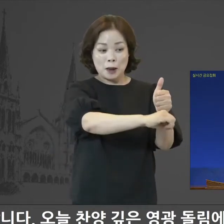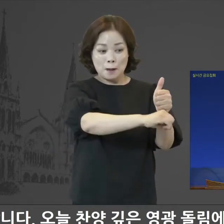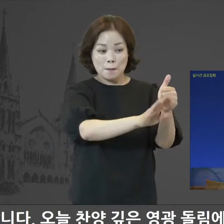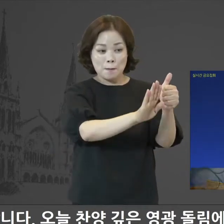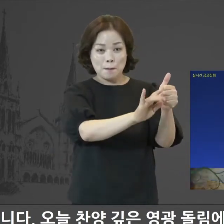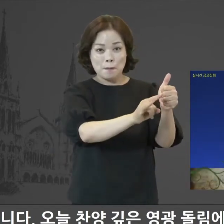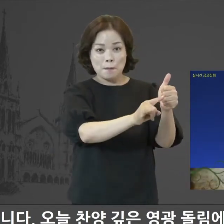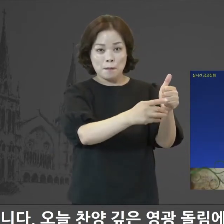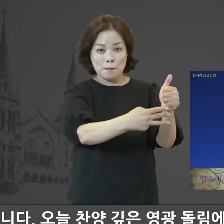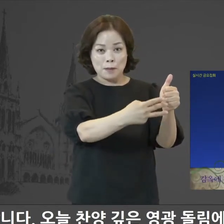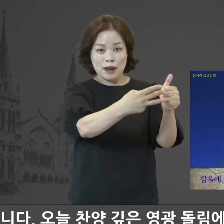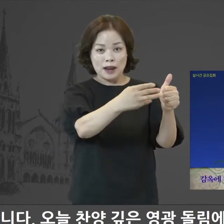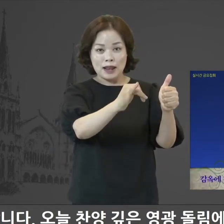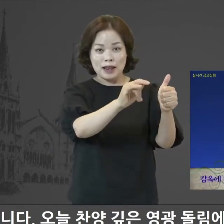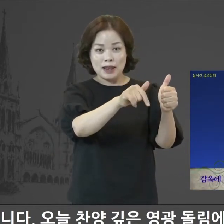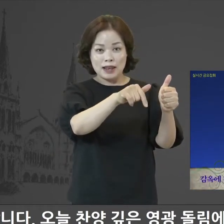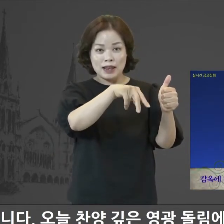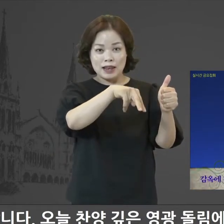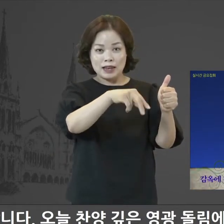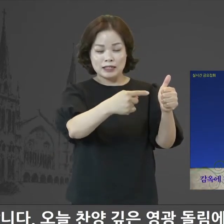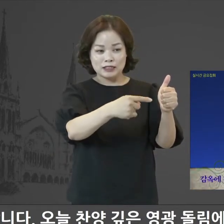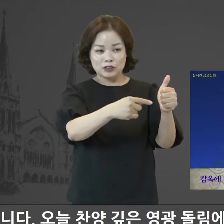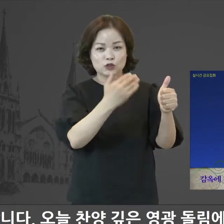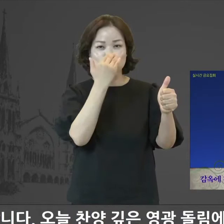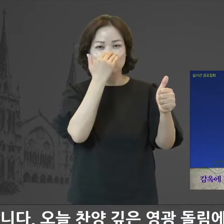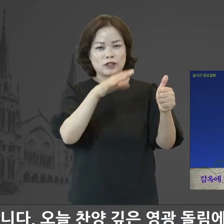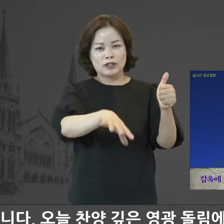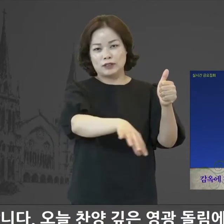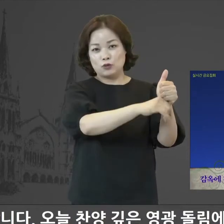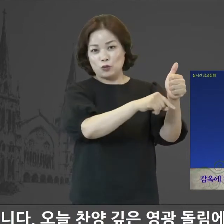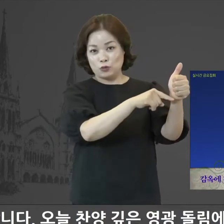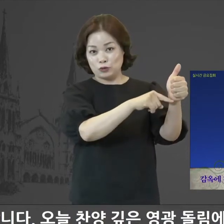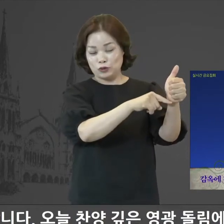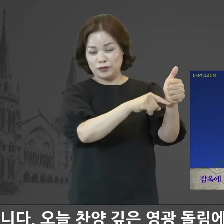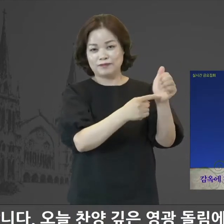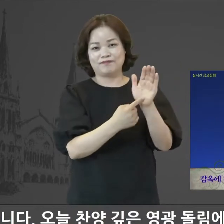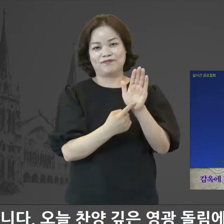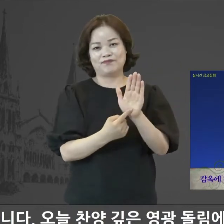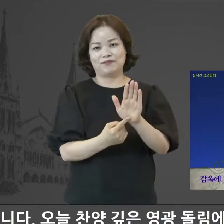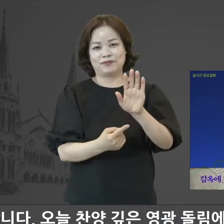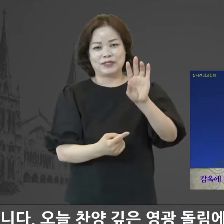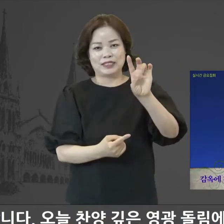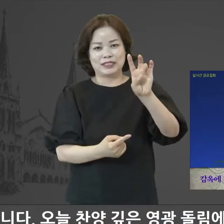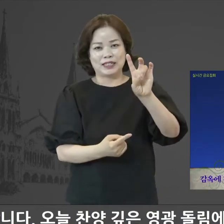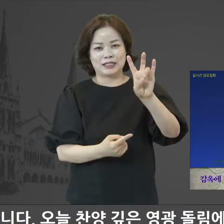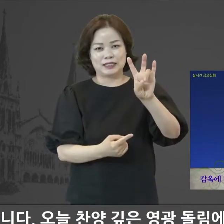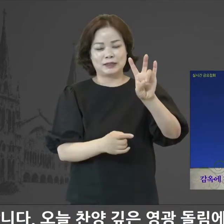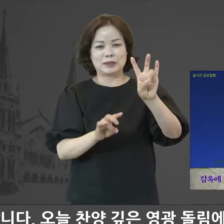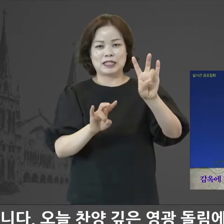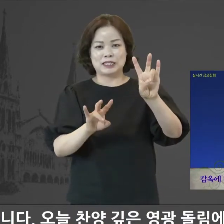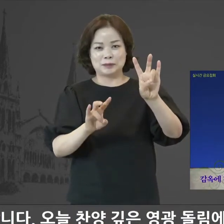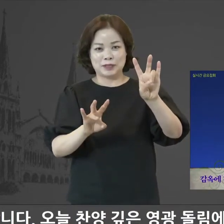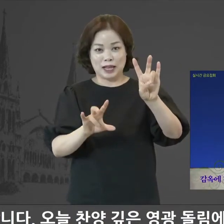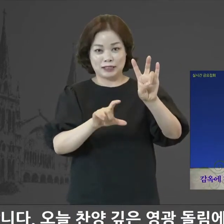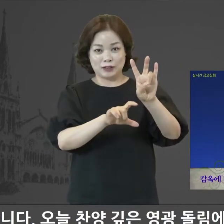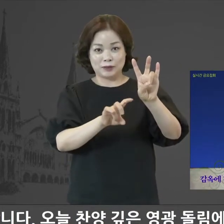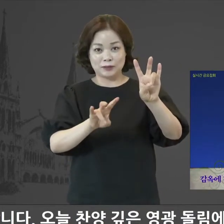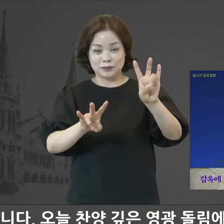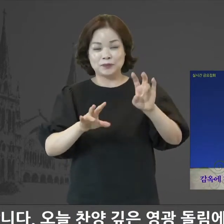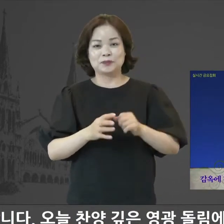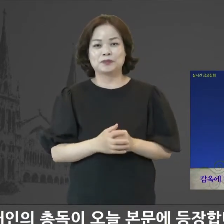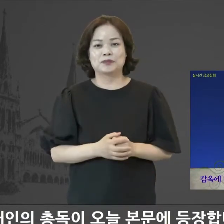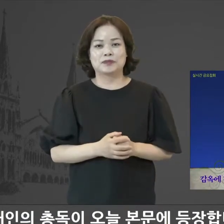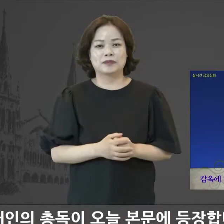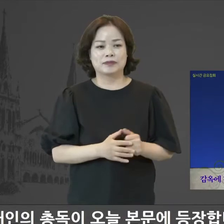벨릭스라는 유대인의 총독이 오늘 본문에 등장하고 있습니다. 24장 24절이죠.